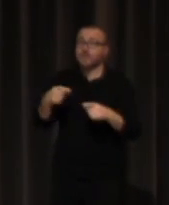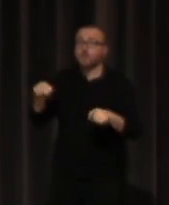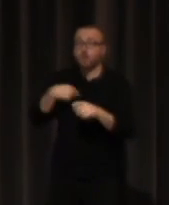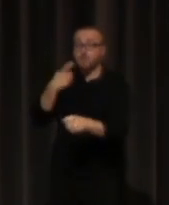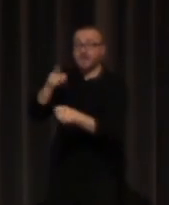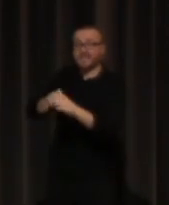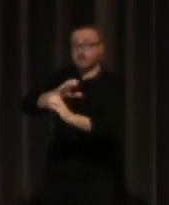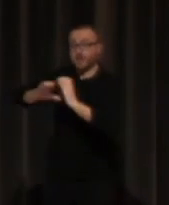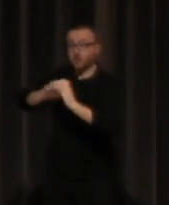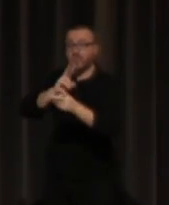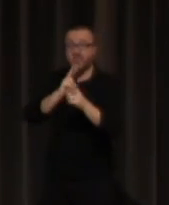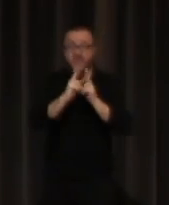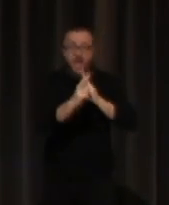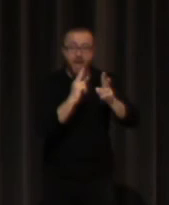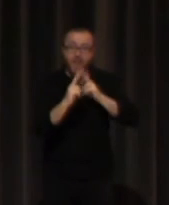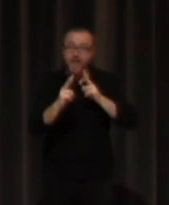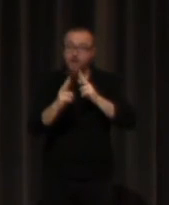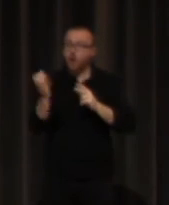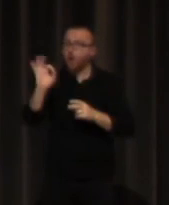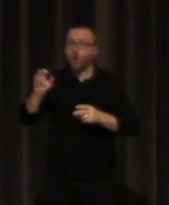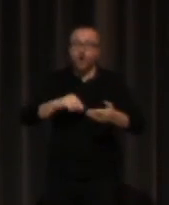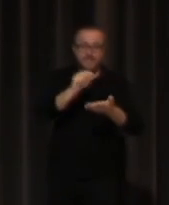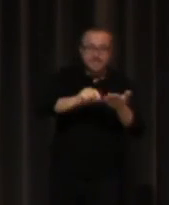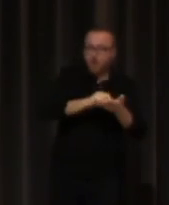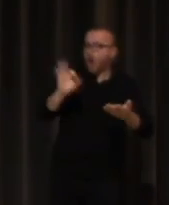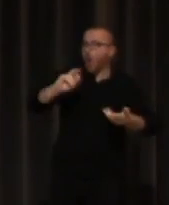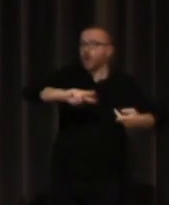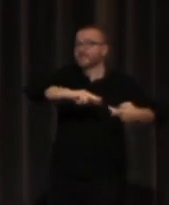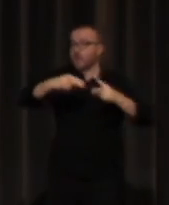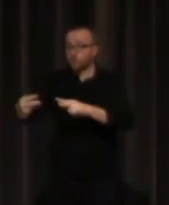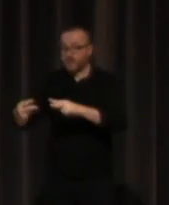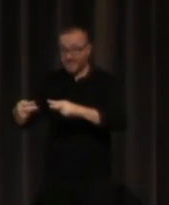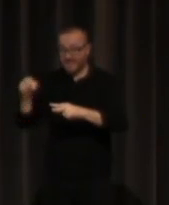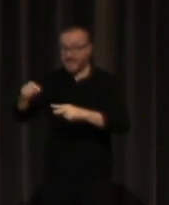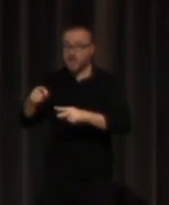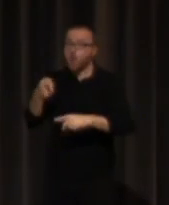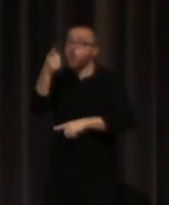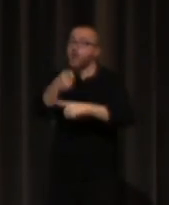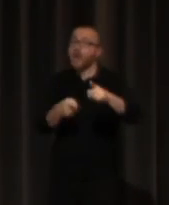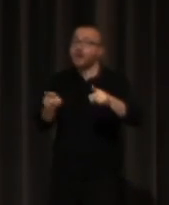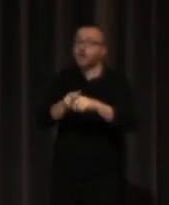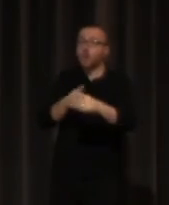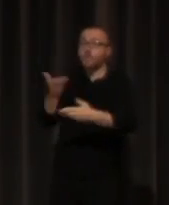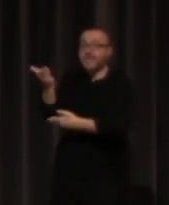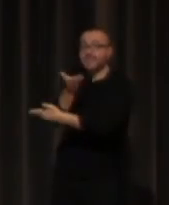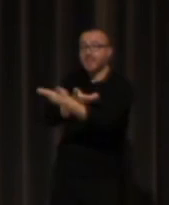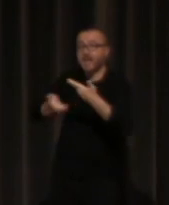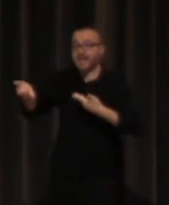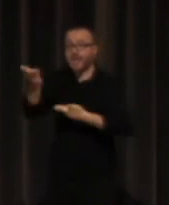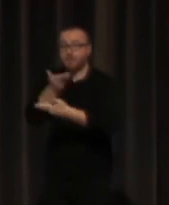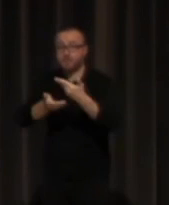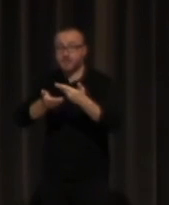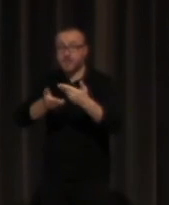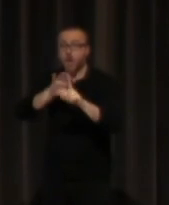diàleg. Sempre quan pensem, escrivim, traduïm, fem possible l'intercanvi teòricament amb qualsevol